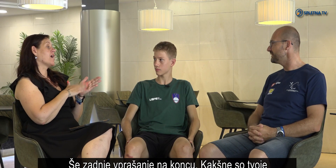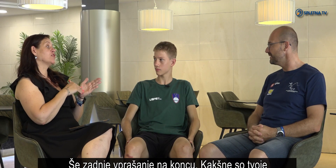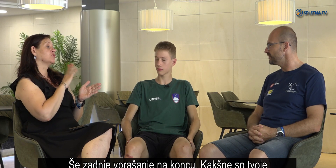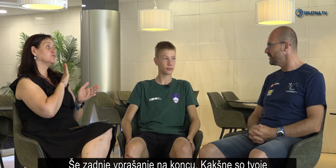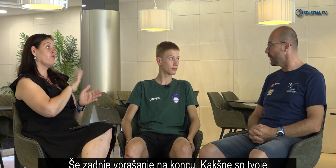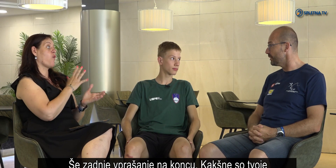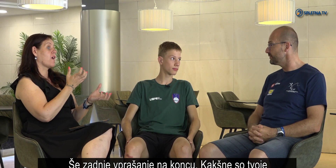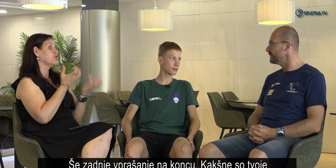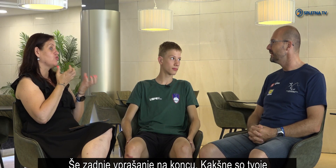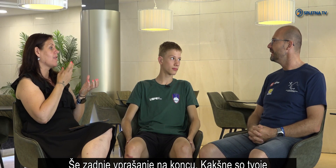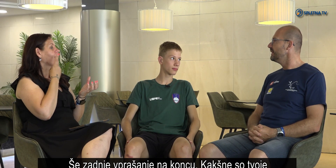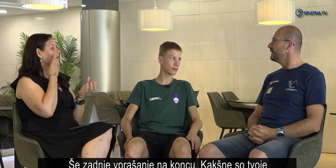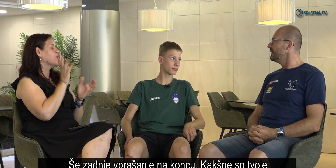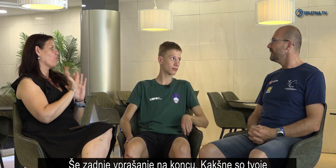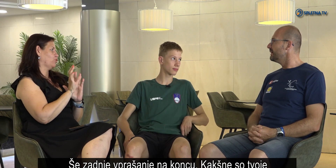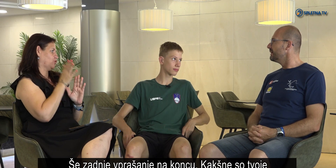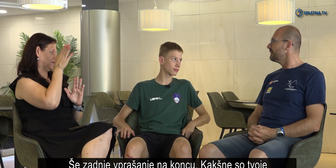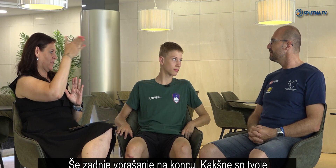Še zadnji, ste na koncu.